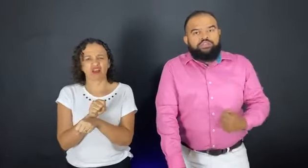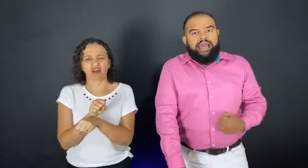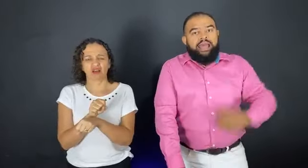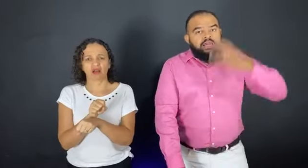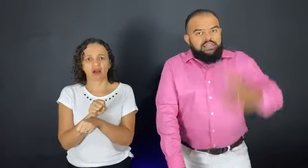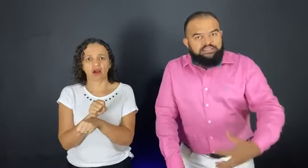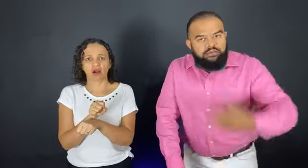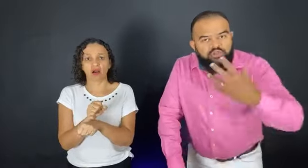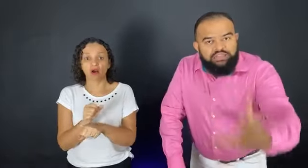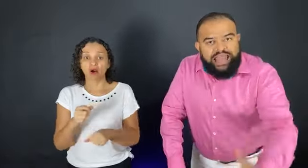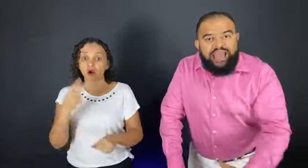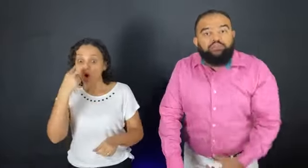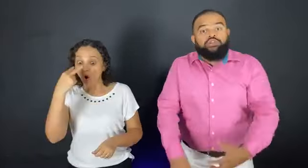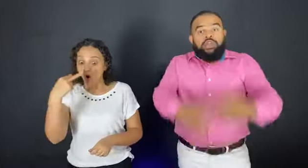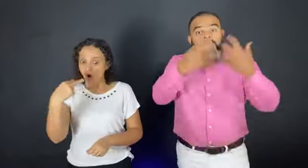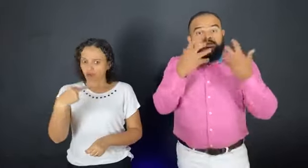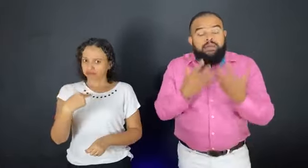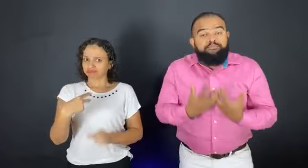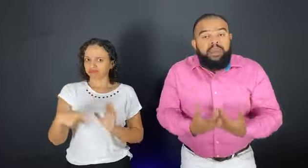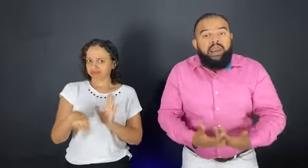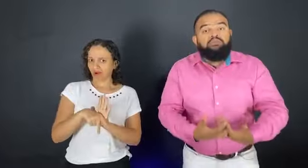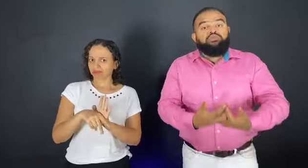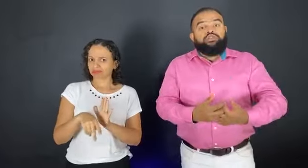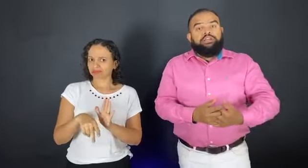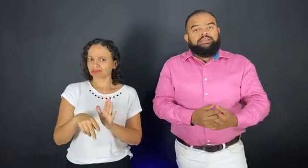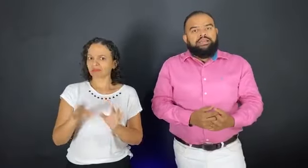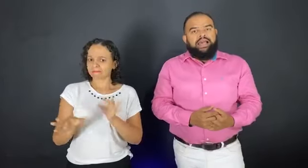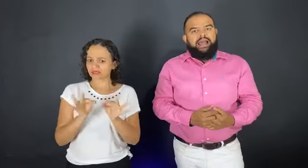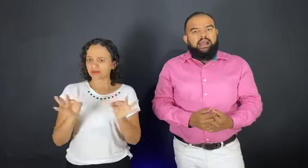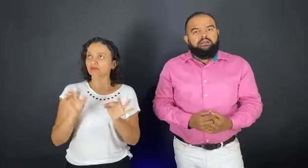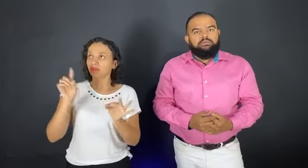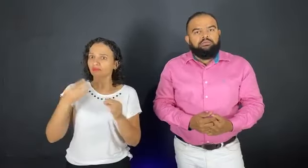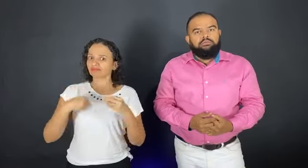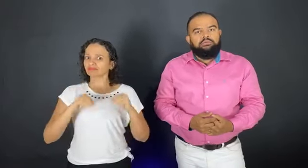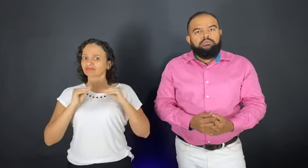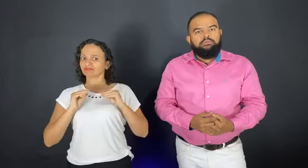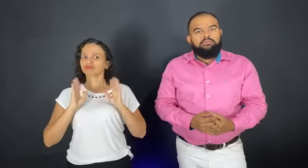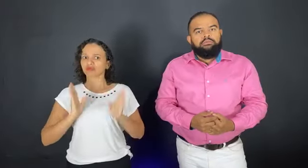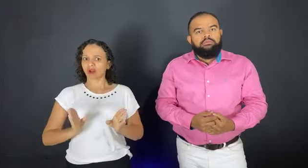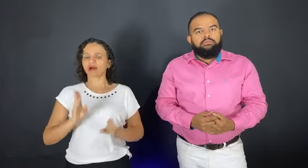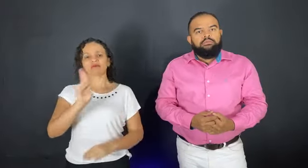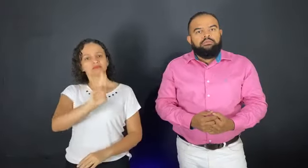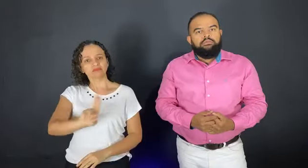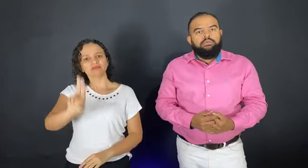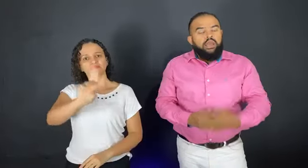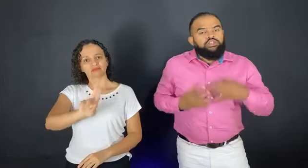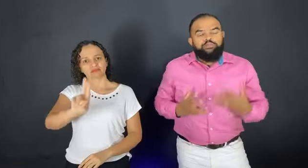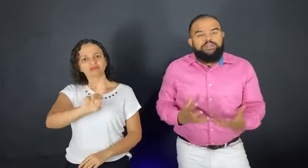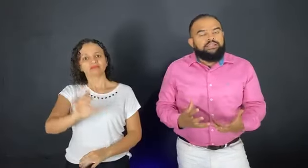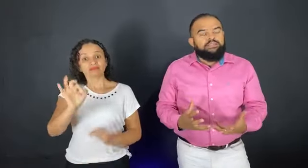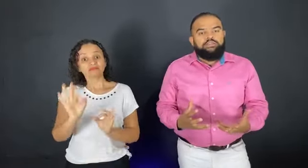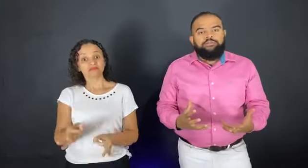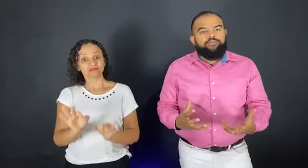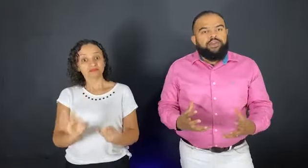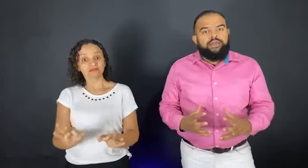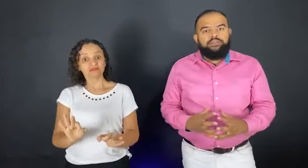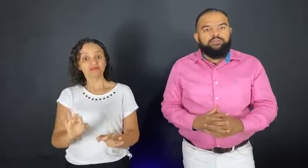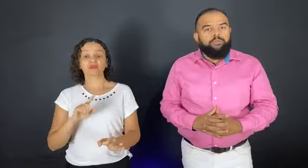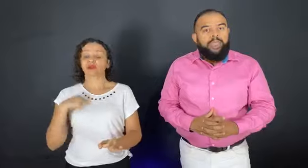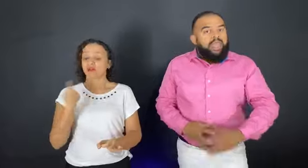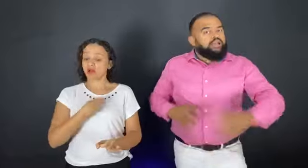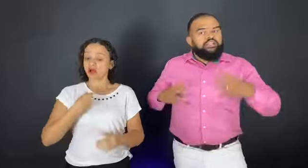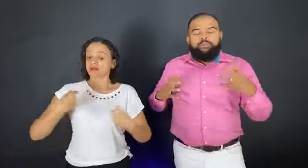que Deus nos dá e sermos gratos e sabermos utilizar. A gente precisa